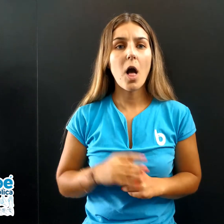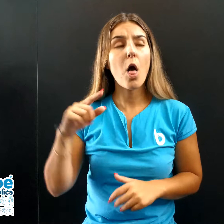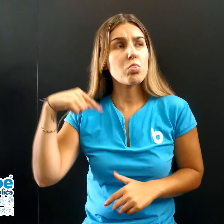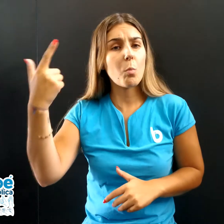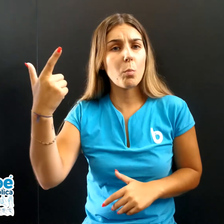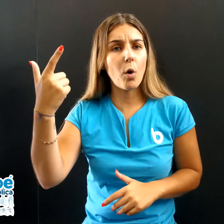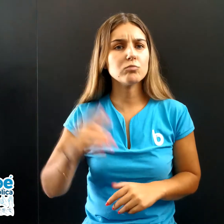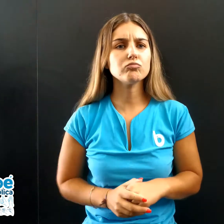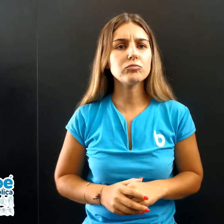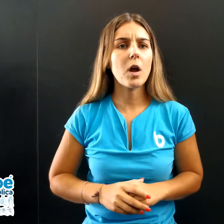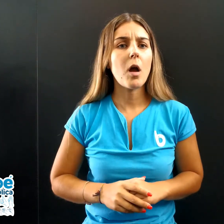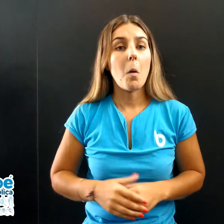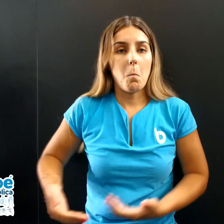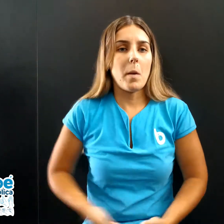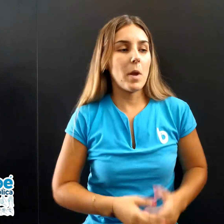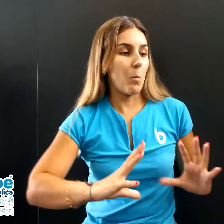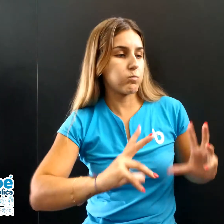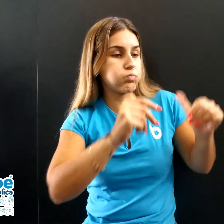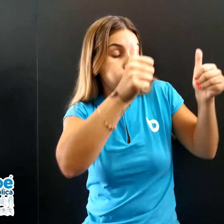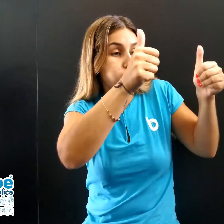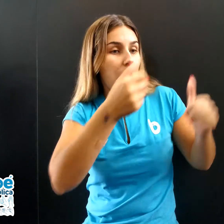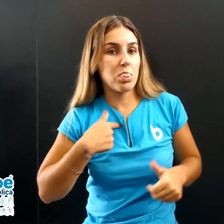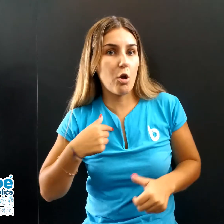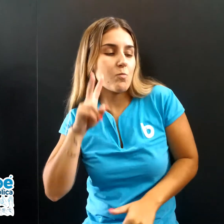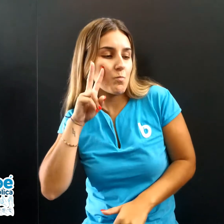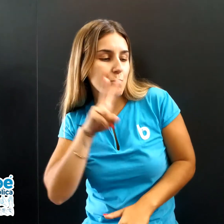e acompanhamos o seu crescimento.